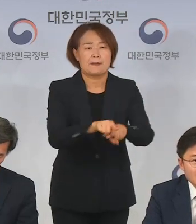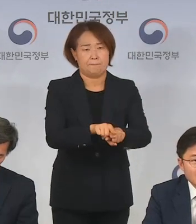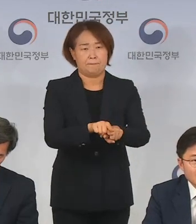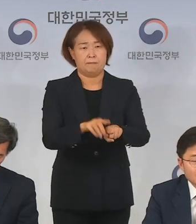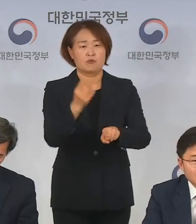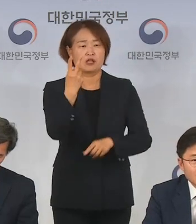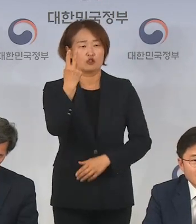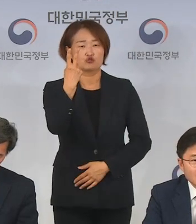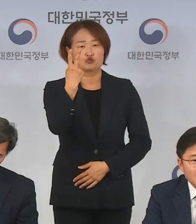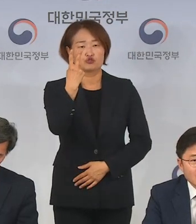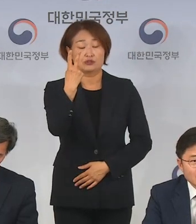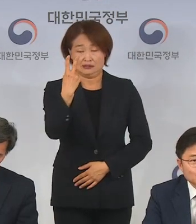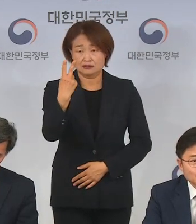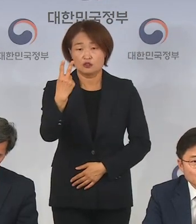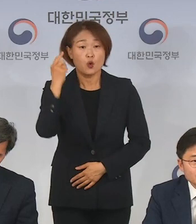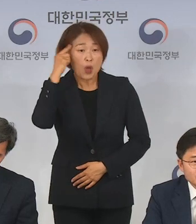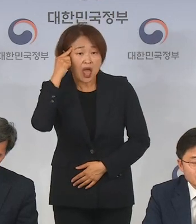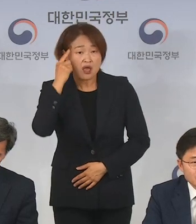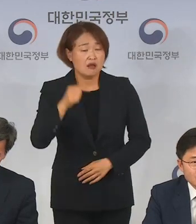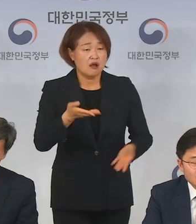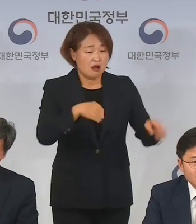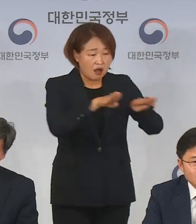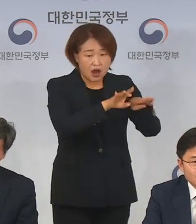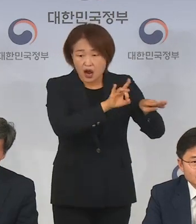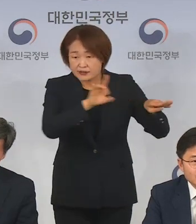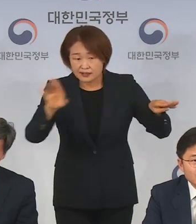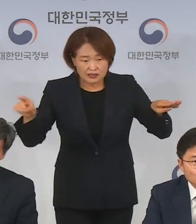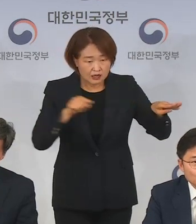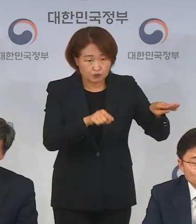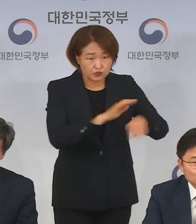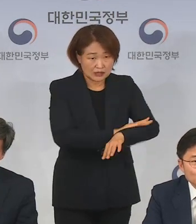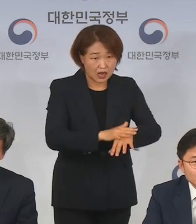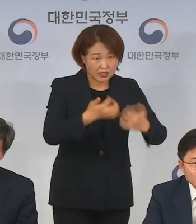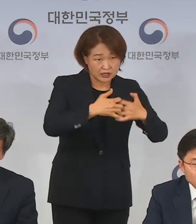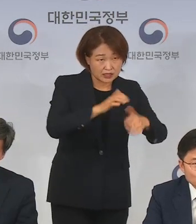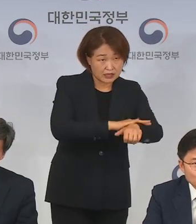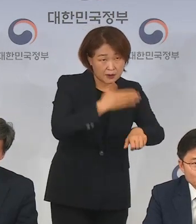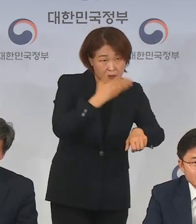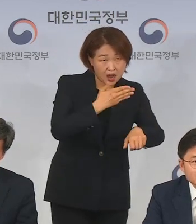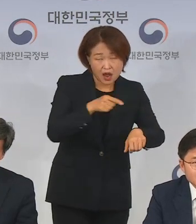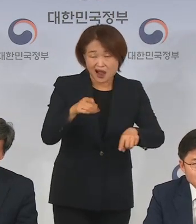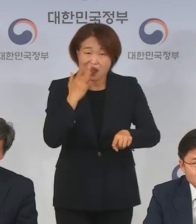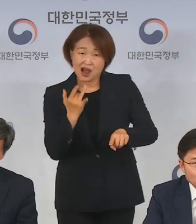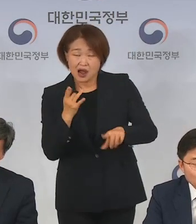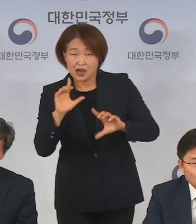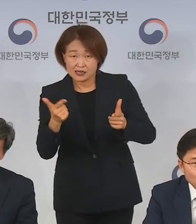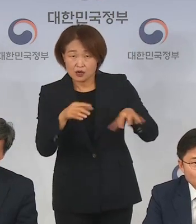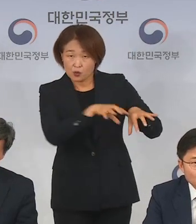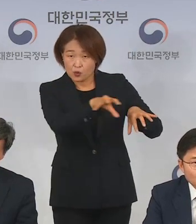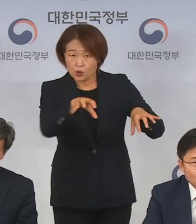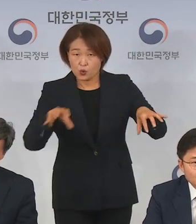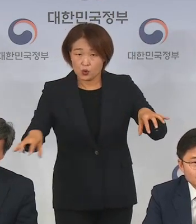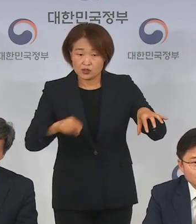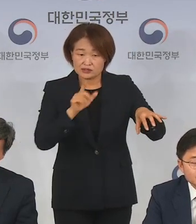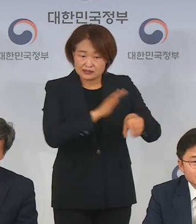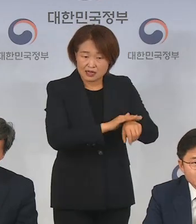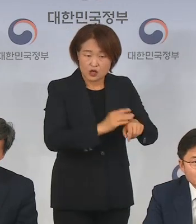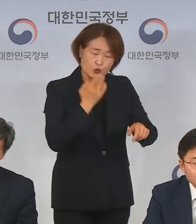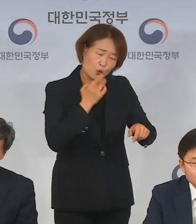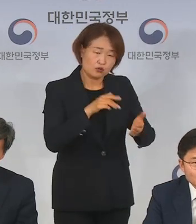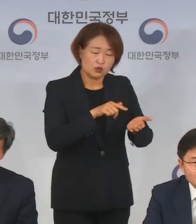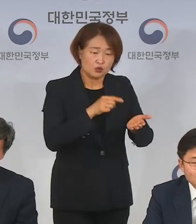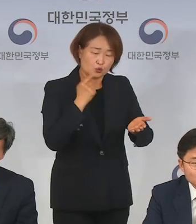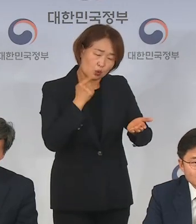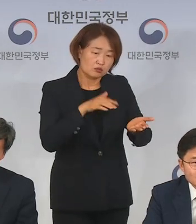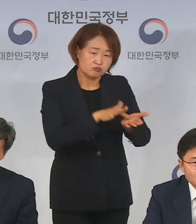됩니다. 그래야 각종 설비들이 제대로 구성이 되어 있고 배치가 되어 있고 그렇게 설치가